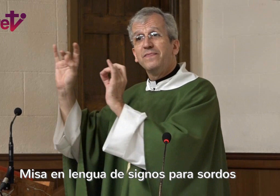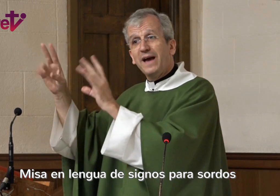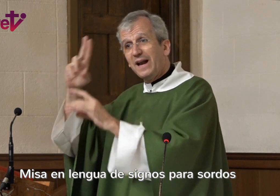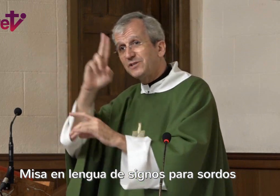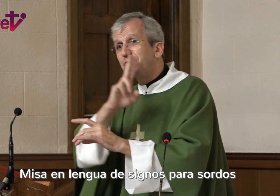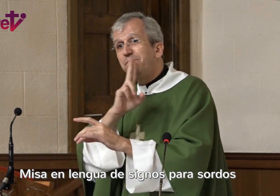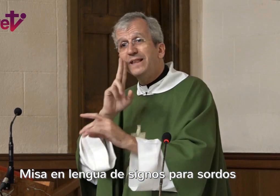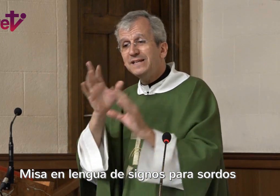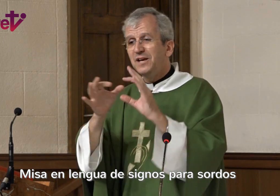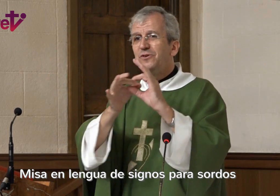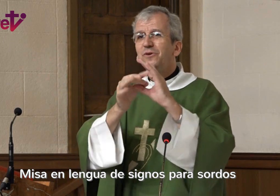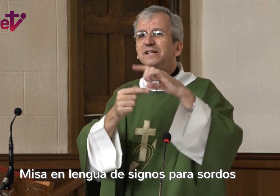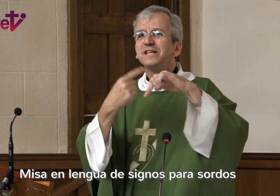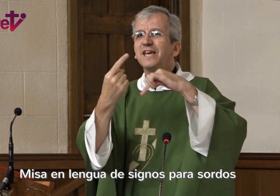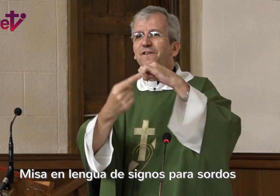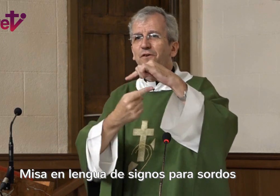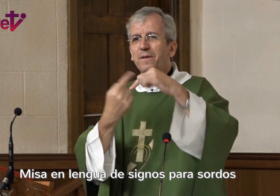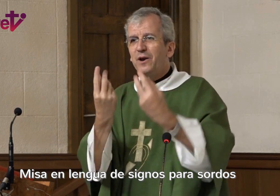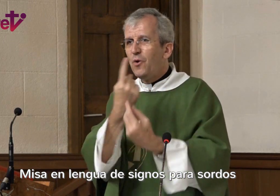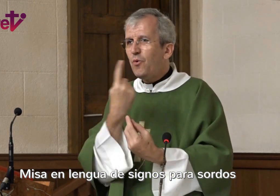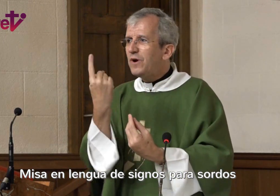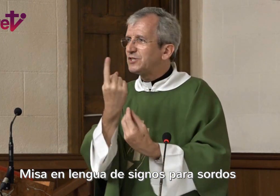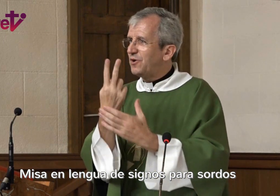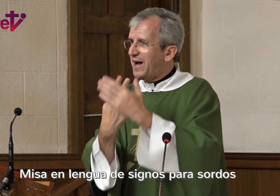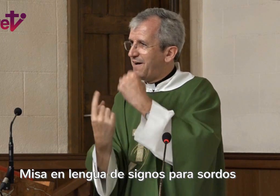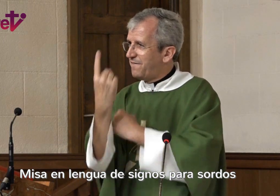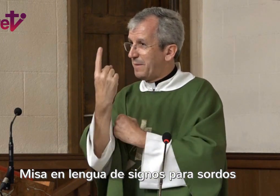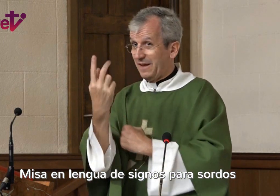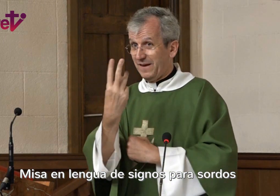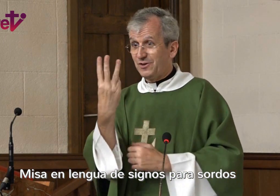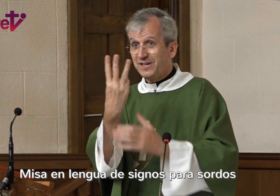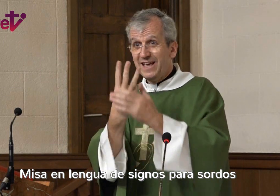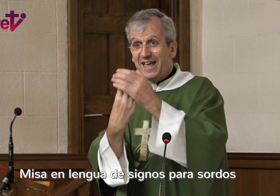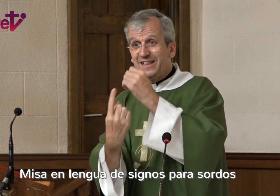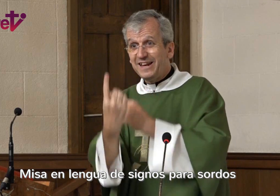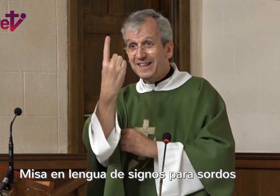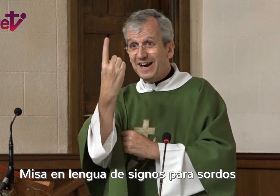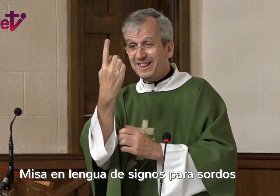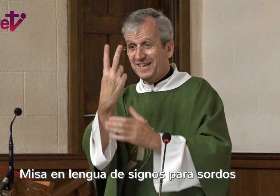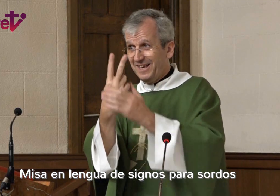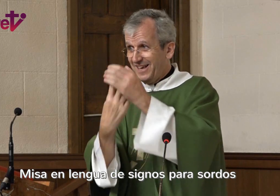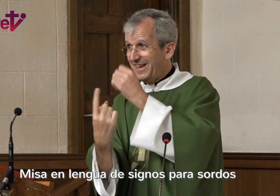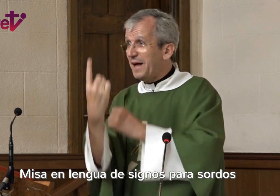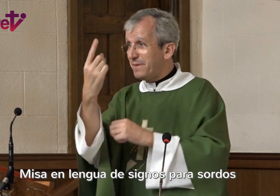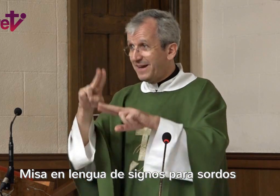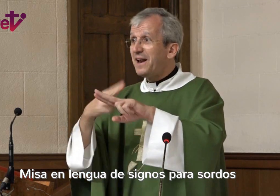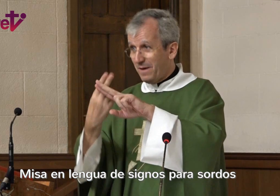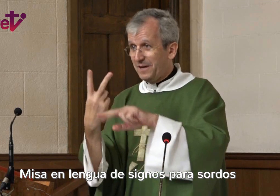dejar a sus padres y unirse y formar una sola familia fijaros en Trinidad también en el